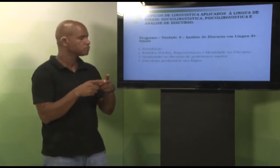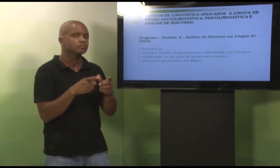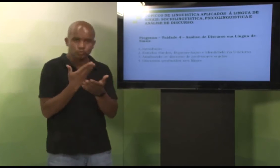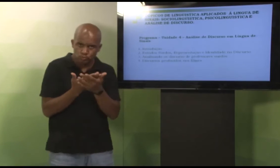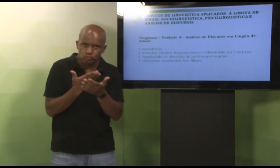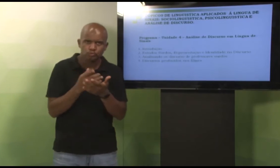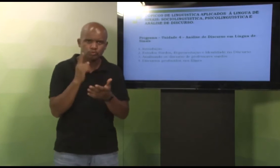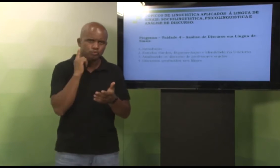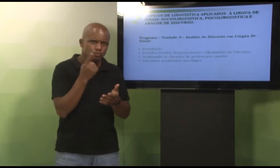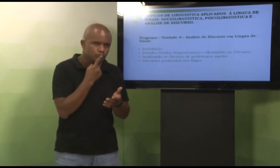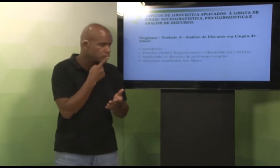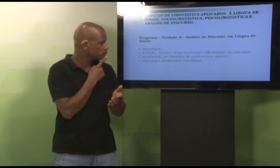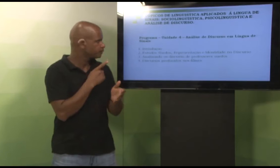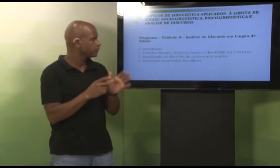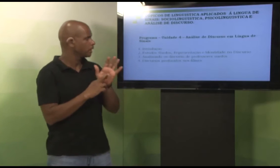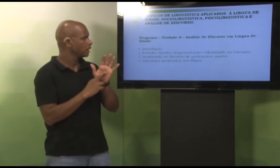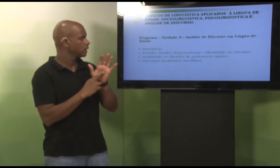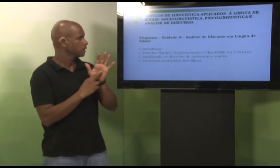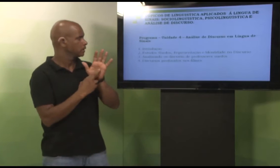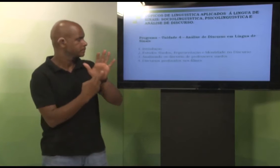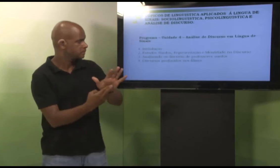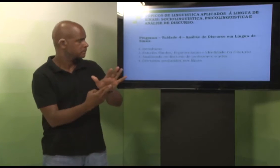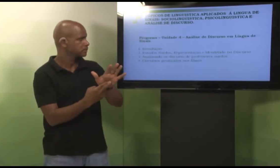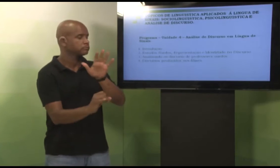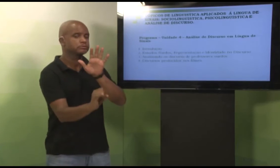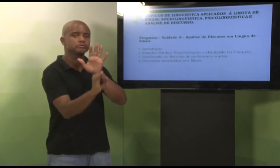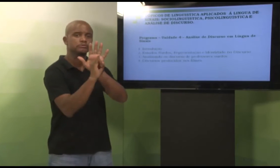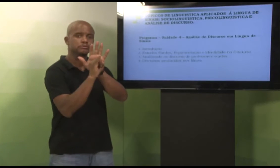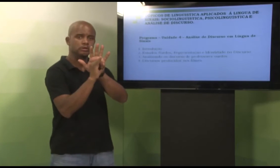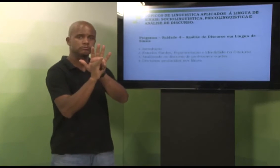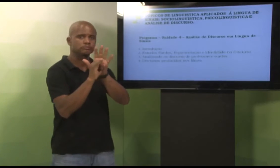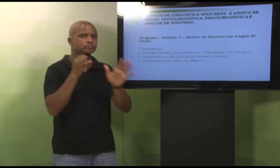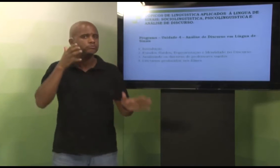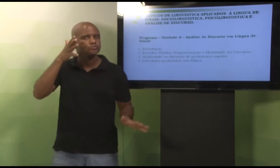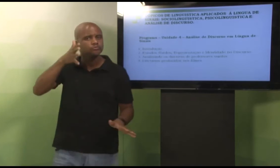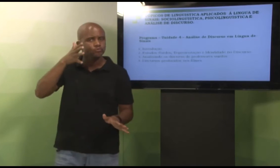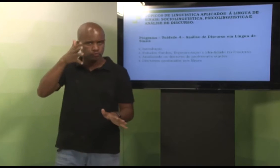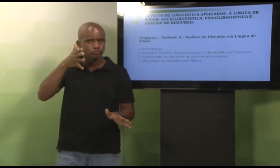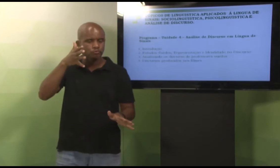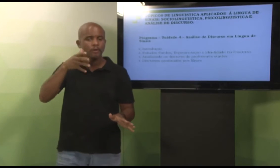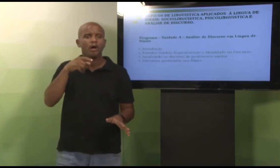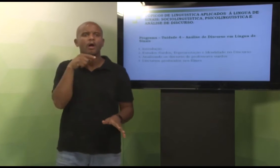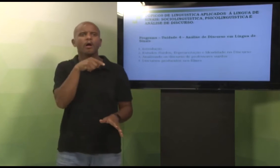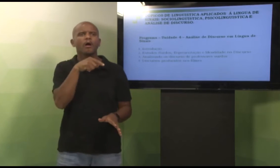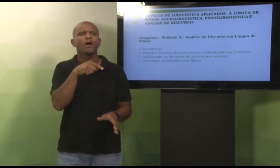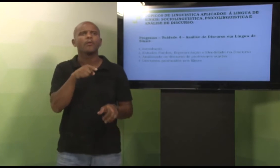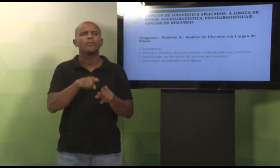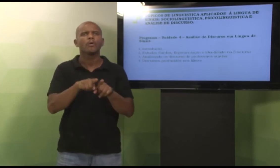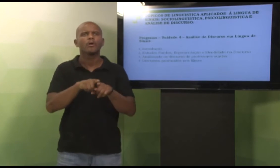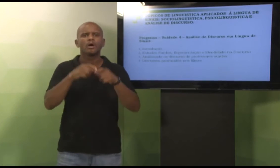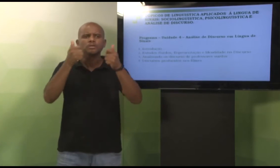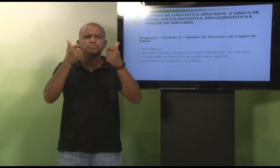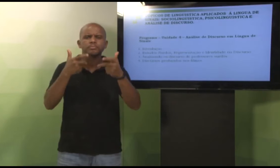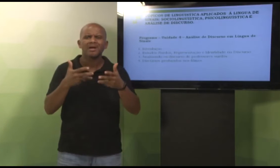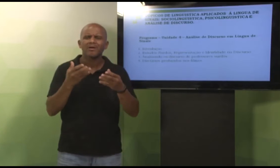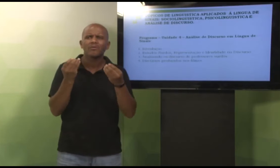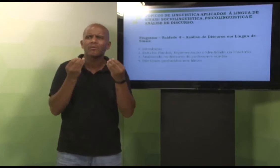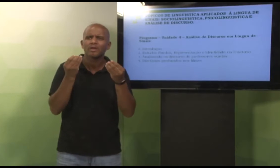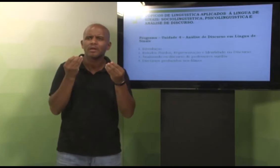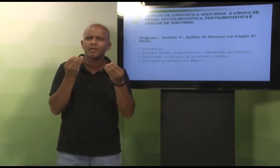Segundo, os estudos surdos, representações de identidade por meio do discurso. Então, vamos